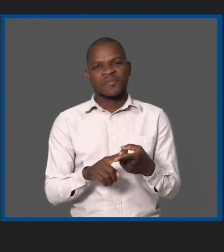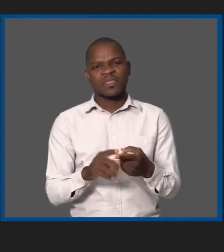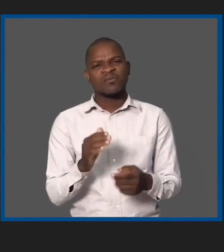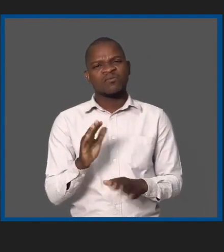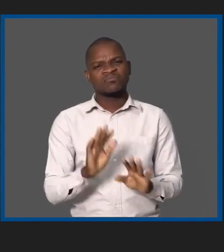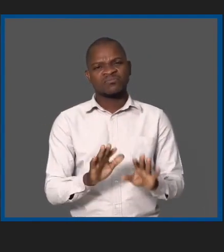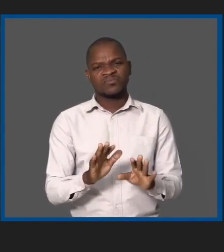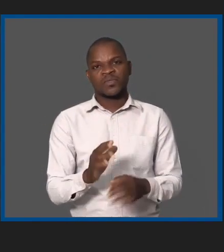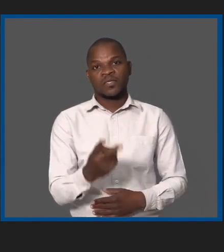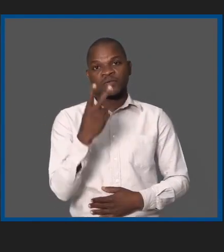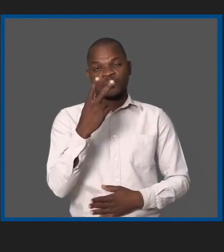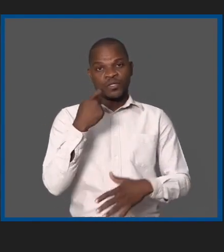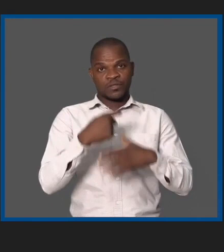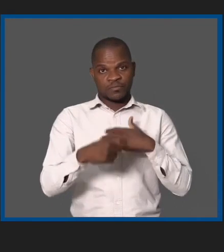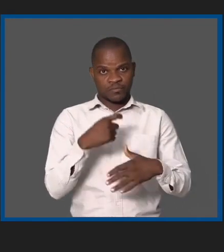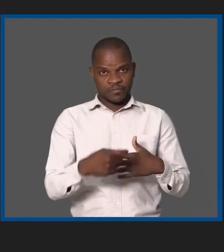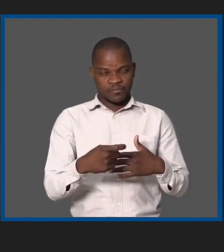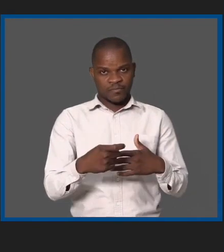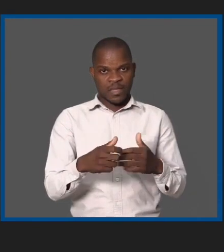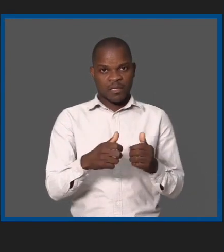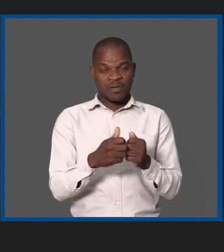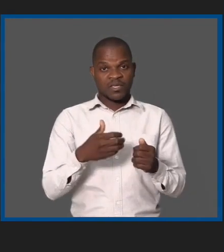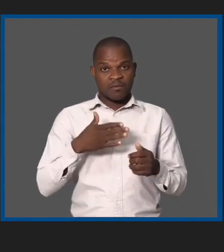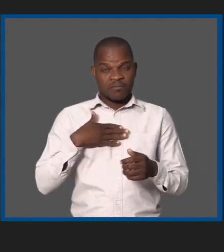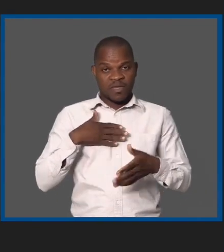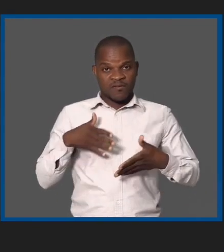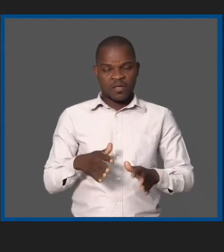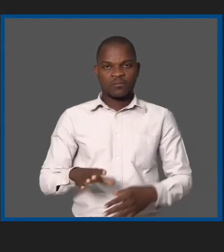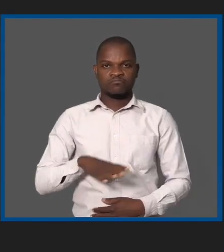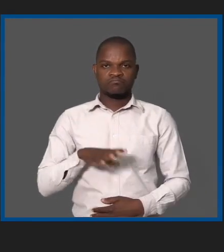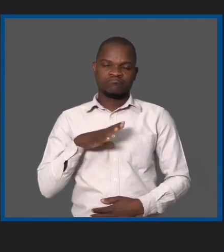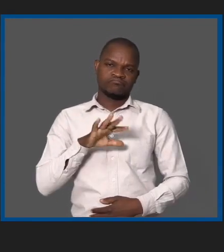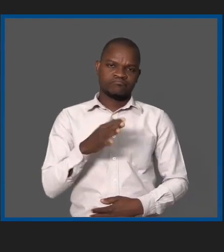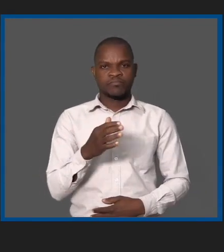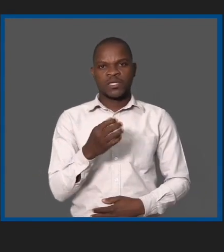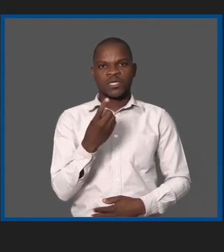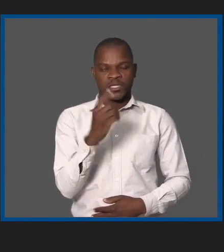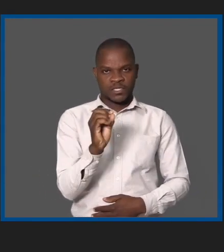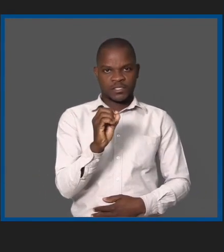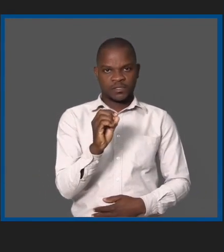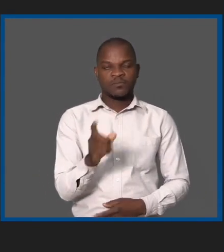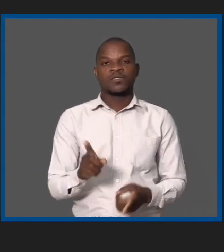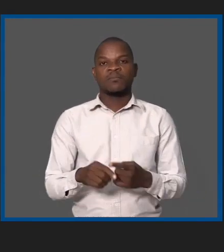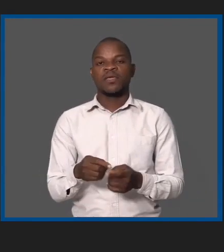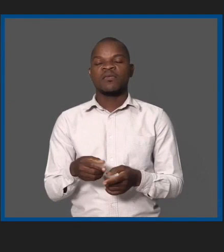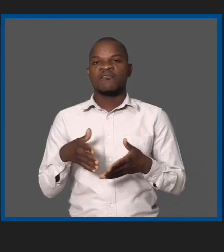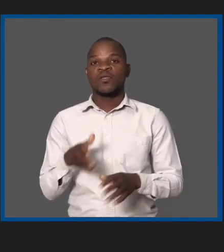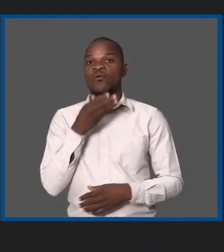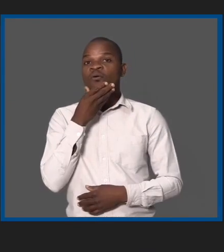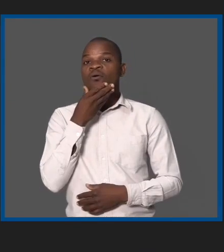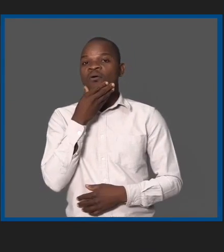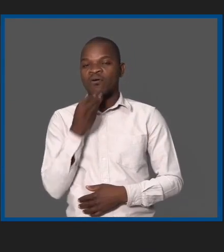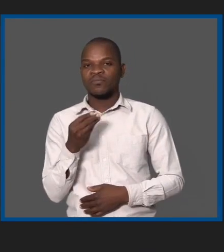Depois de duas semanas, as minhas filhas... Minha filha tinha 10 anos. O meu menino tinha 7 anos.